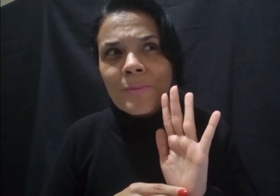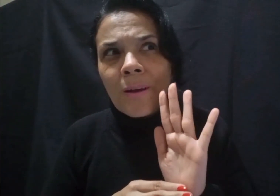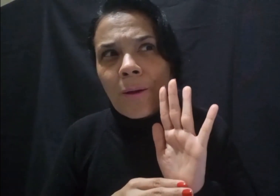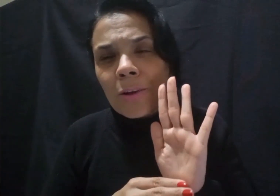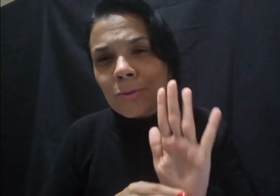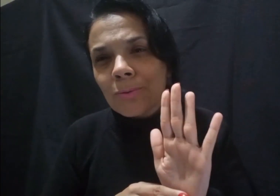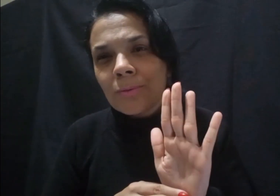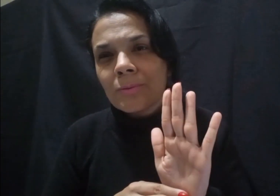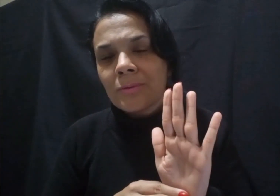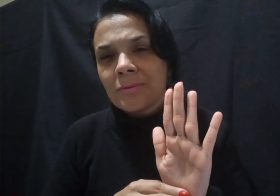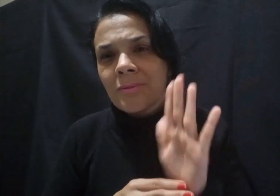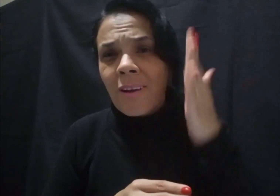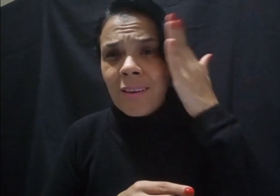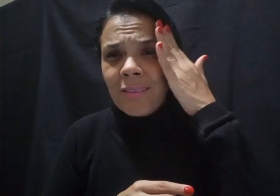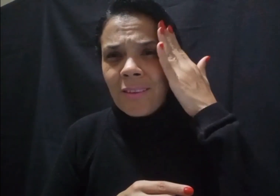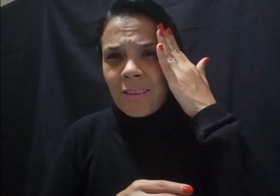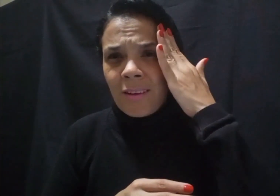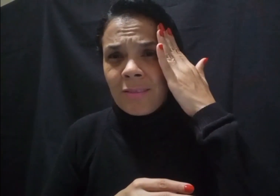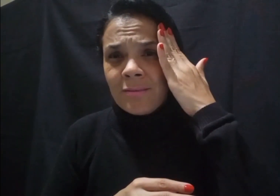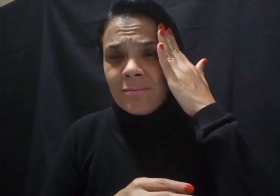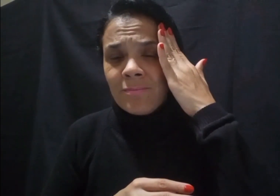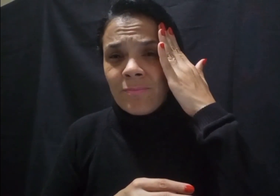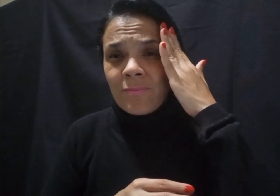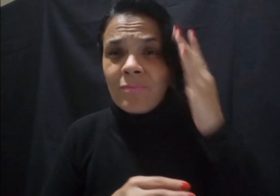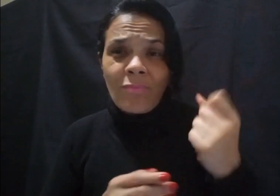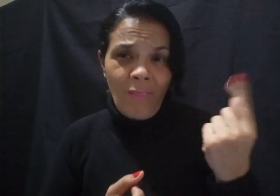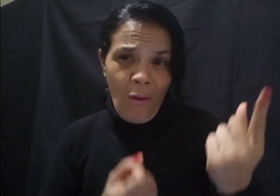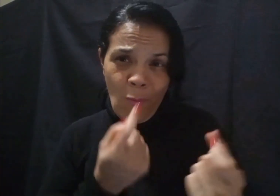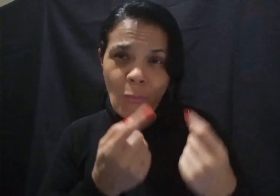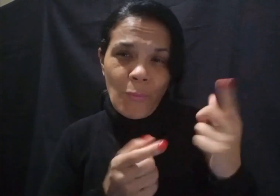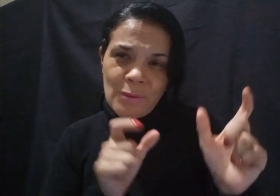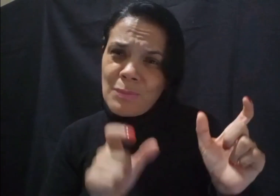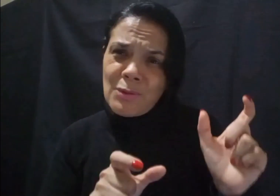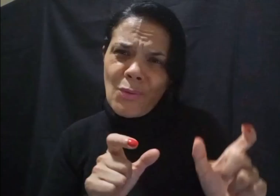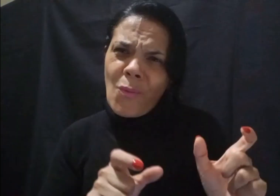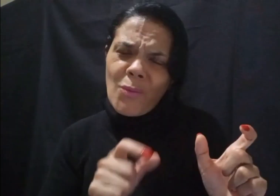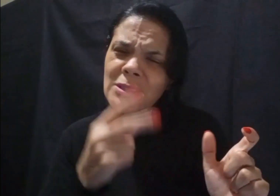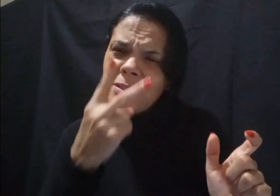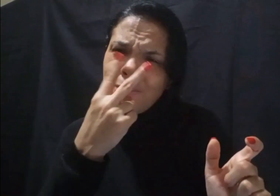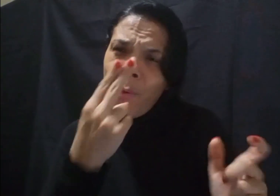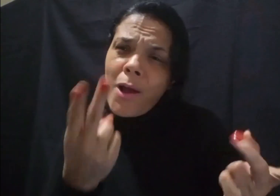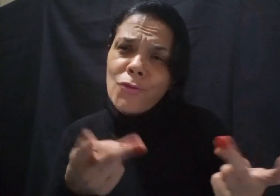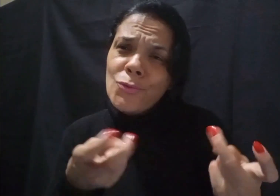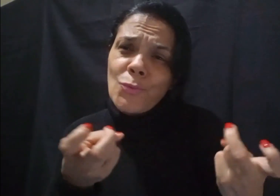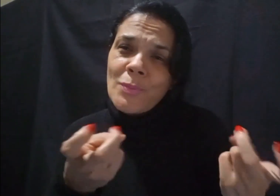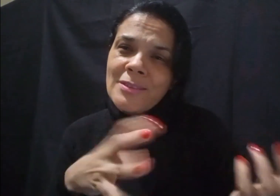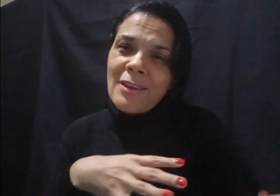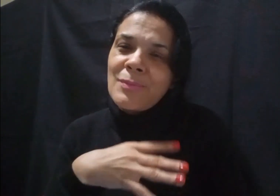como corajosas, apenas seguem em frente, porque sabem que precisam